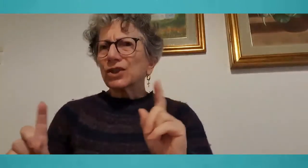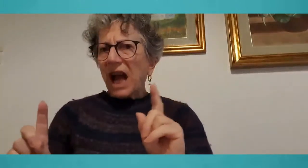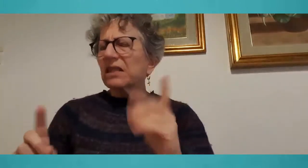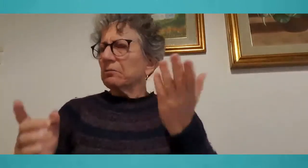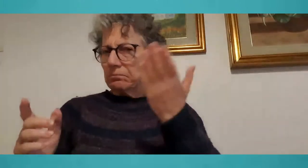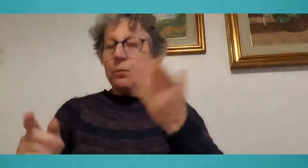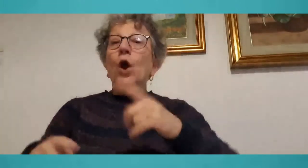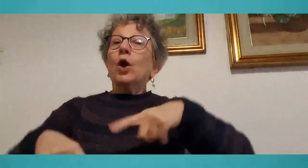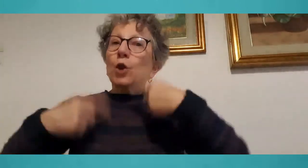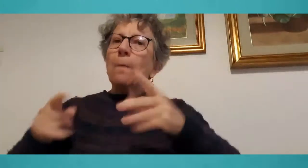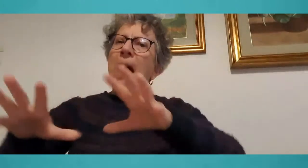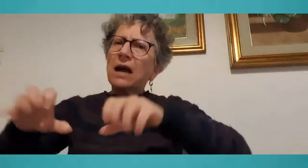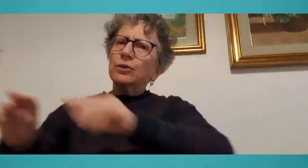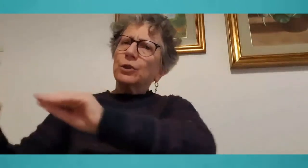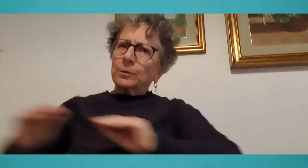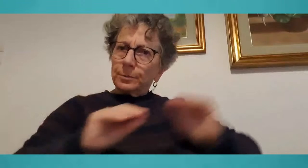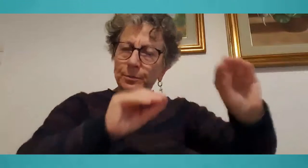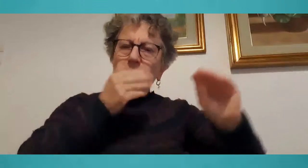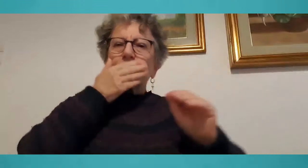bukan tapi